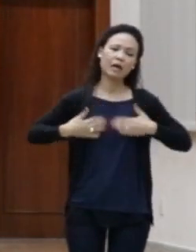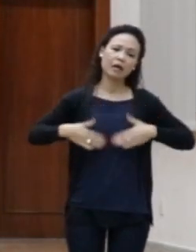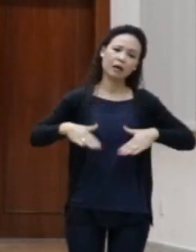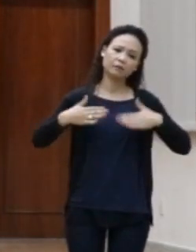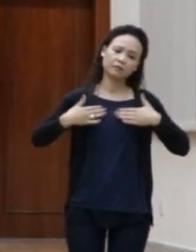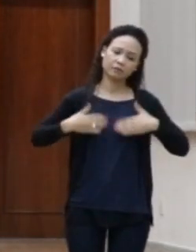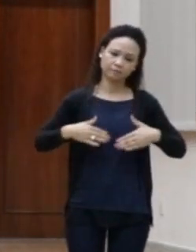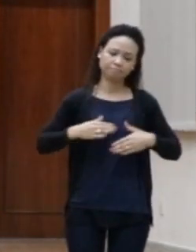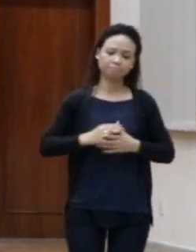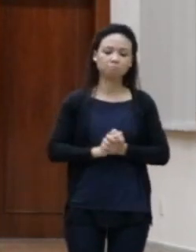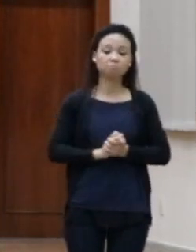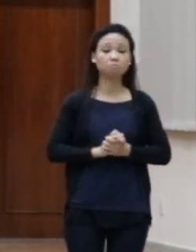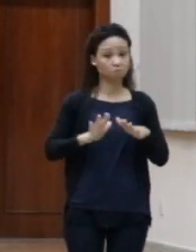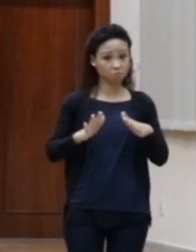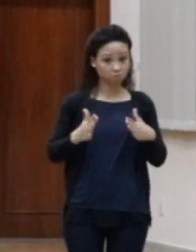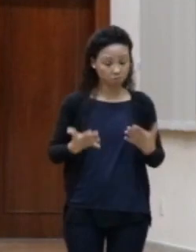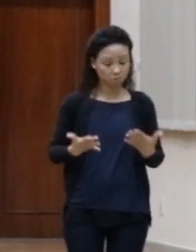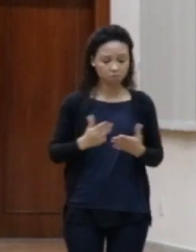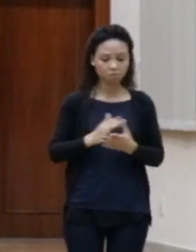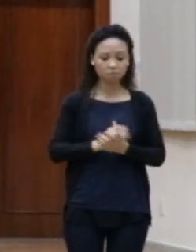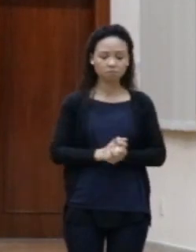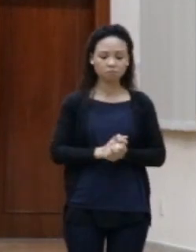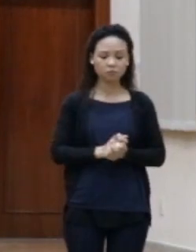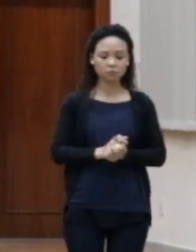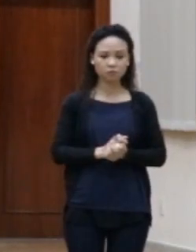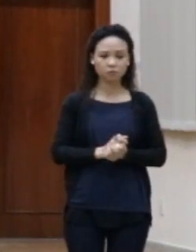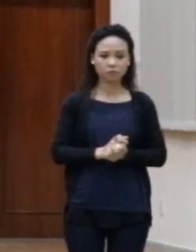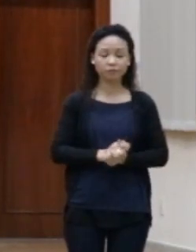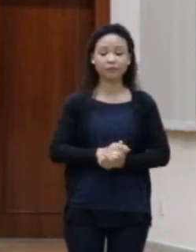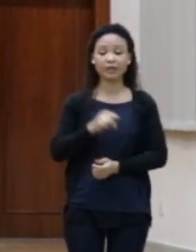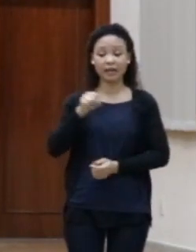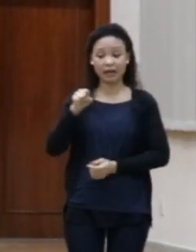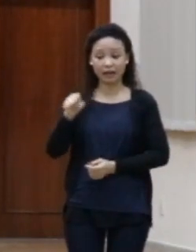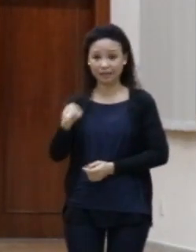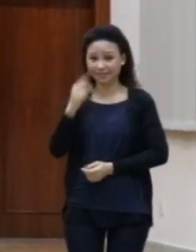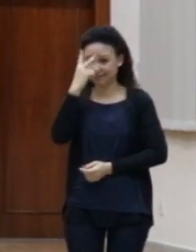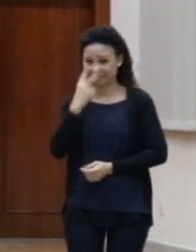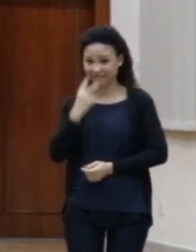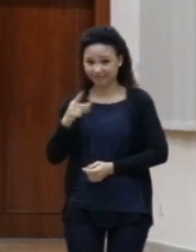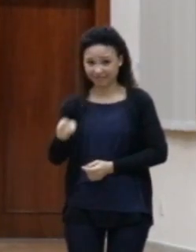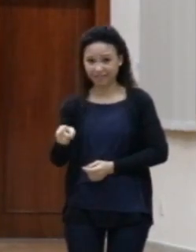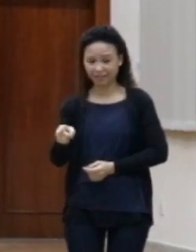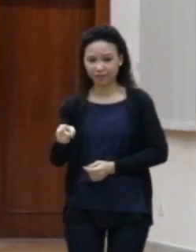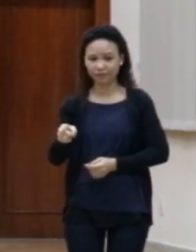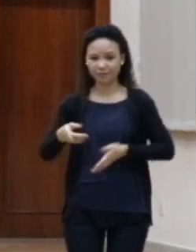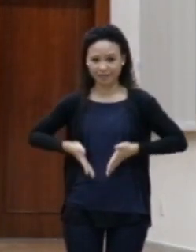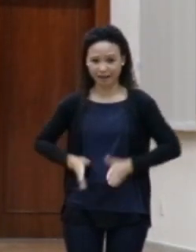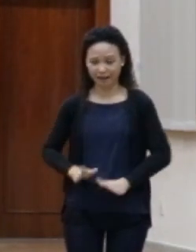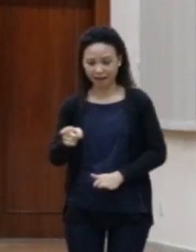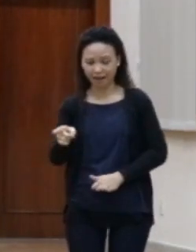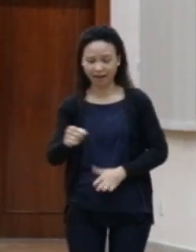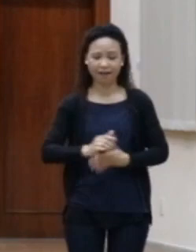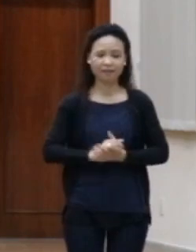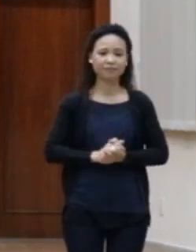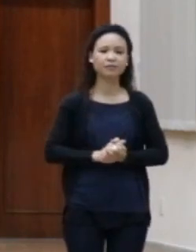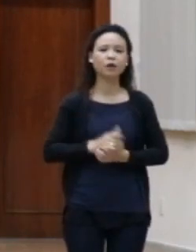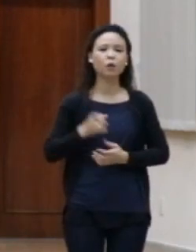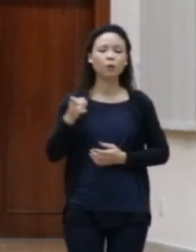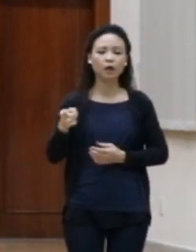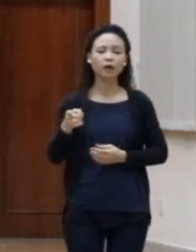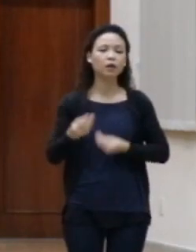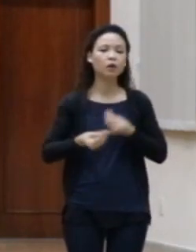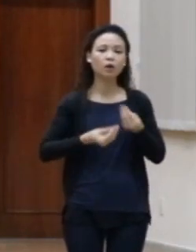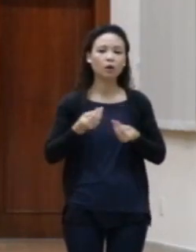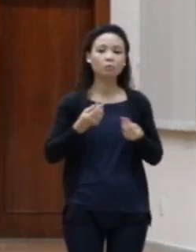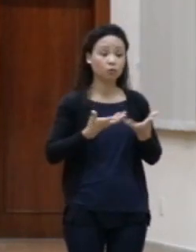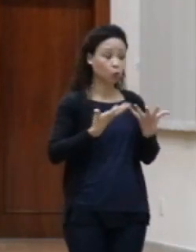na sequência do texto, ele então foi curado pelo Senhor Jesus Cristo. Na sua confiança no Senhor Jesus Cristo, na sua fé no Senhor Jesus